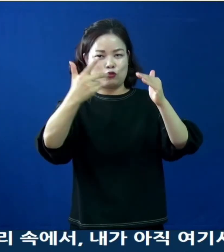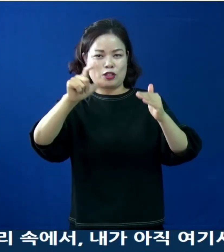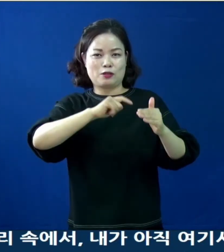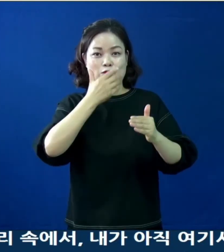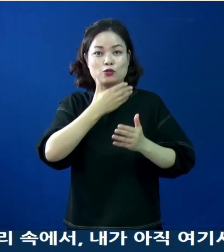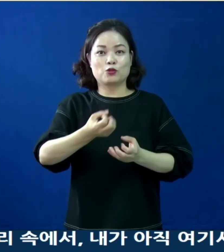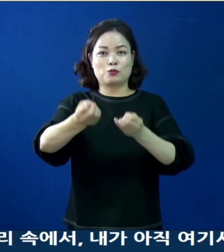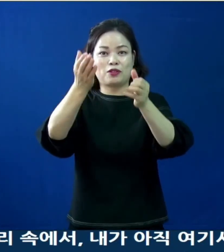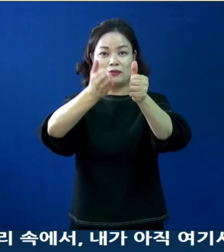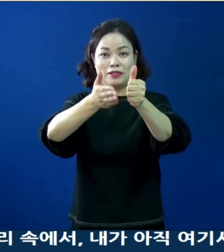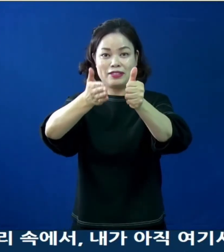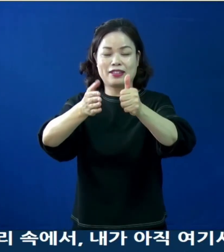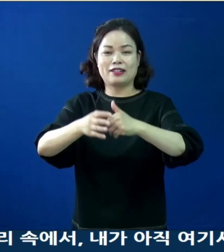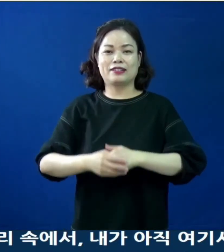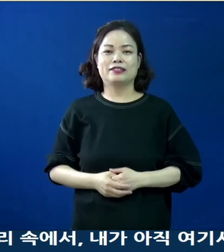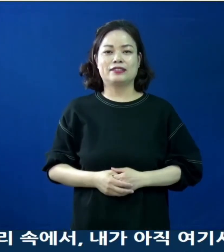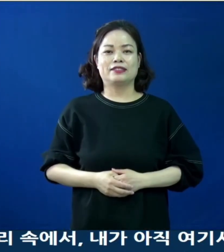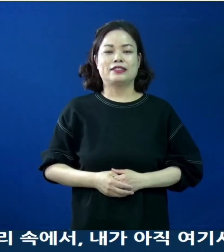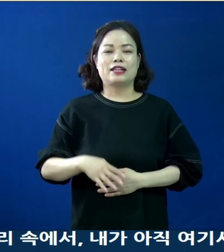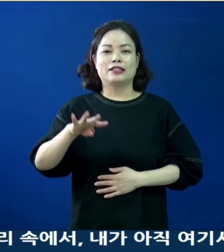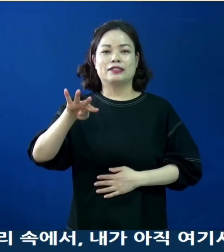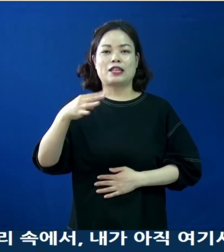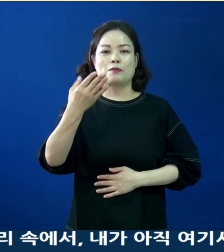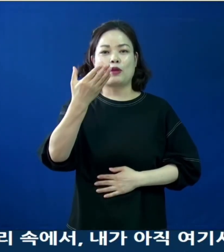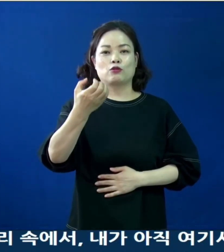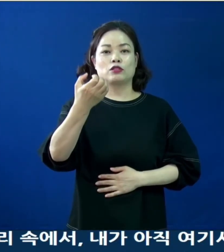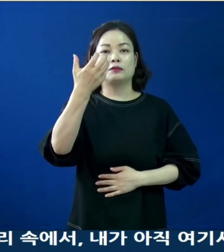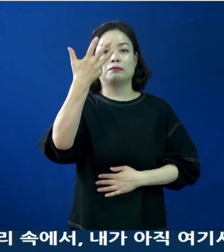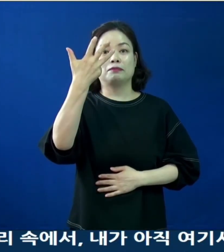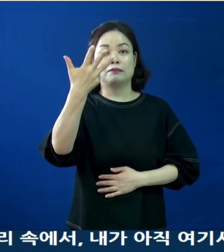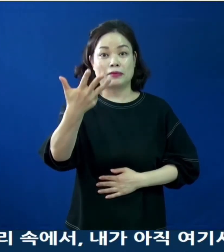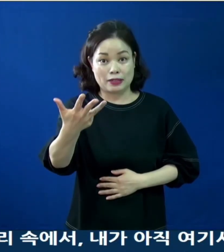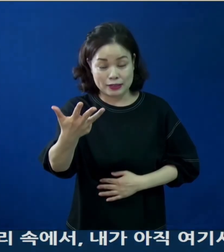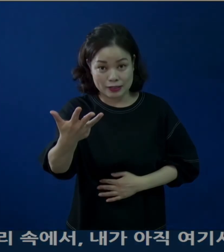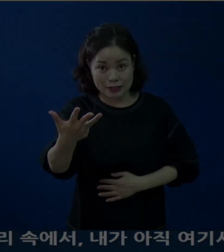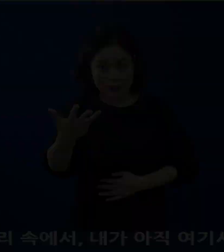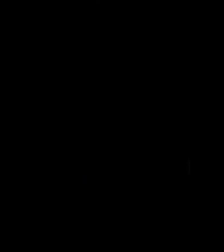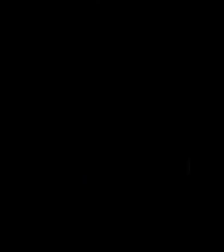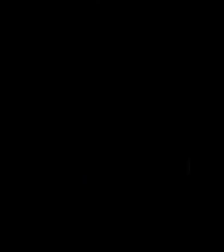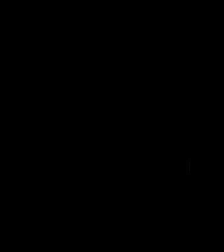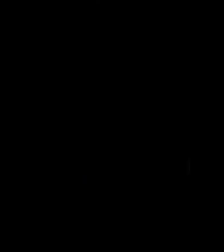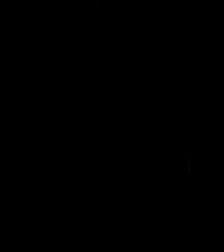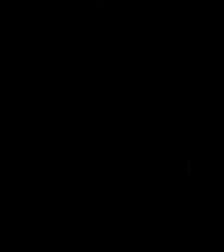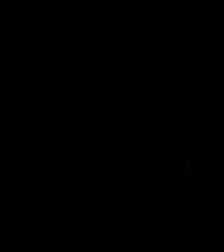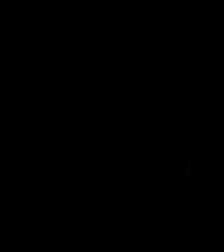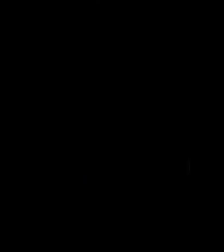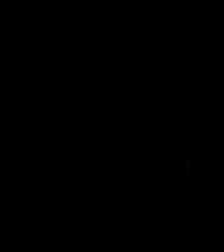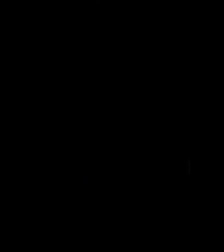축원합니다. 498장 찬양하신 후에 같이 기도하는 시간 갖겠습니다.